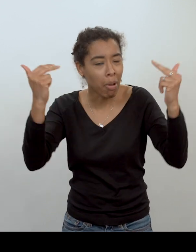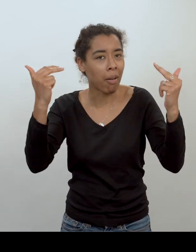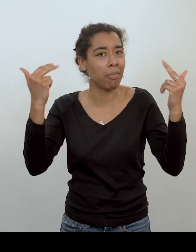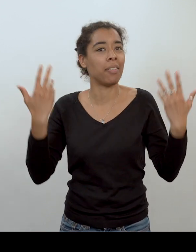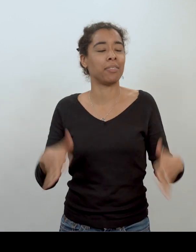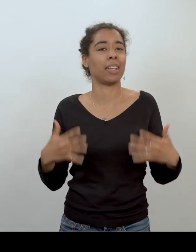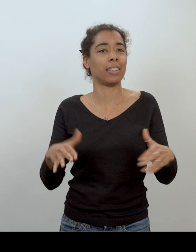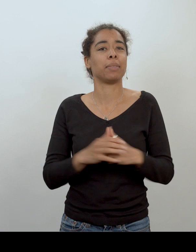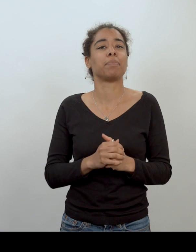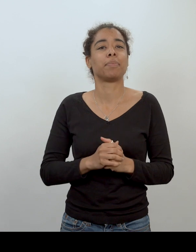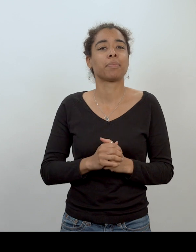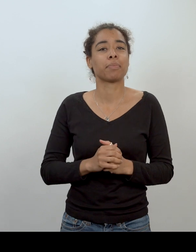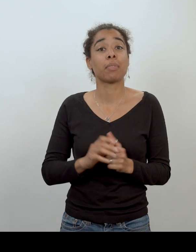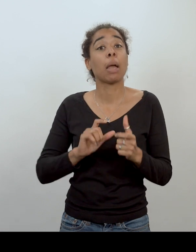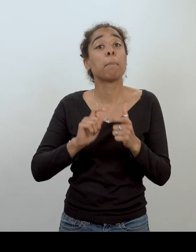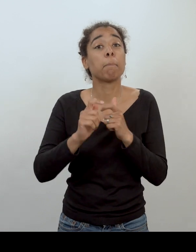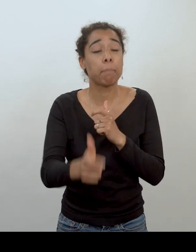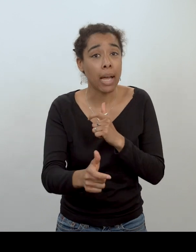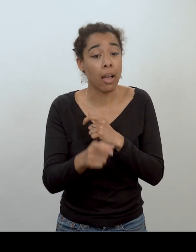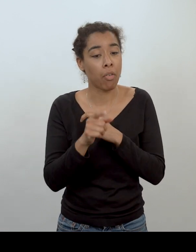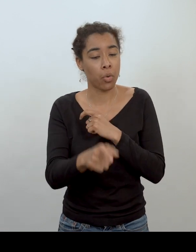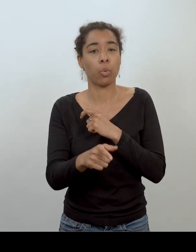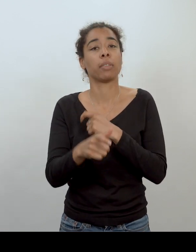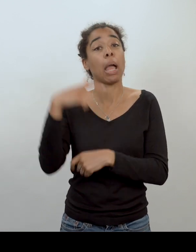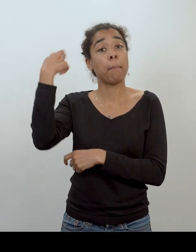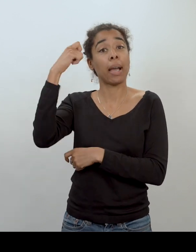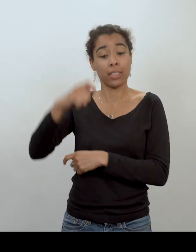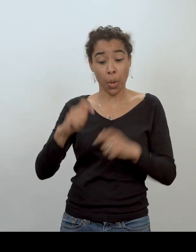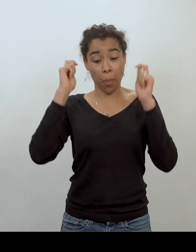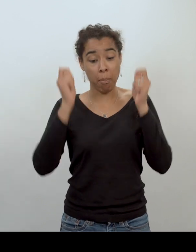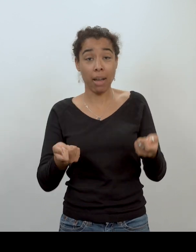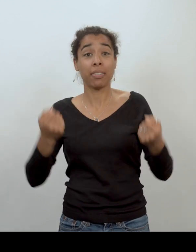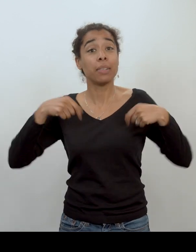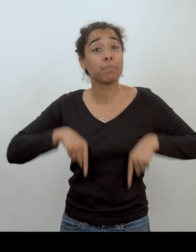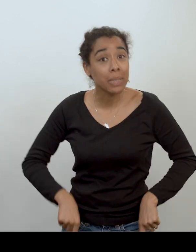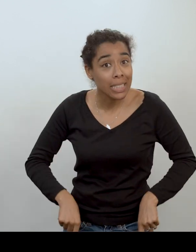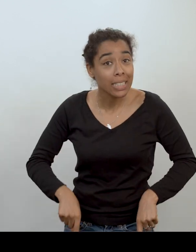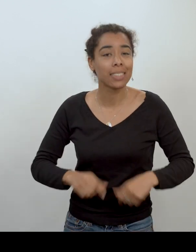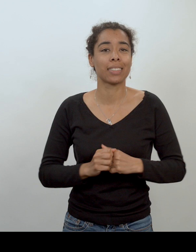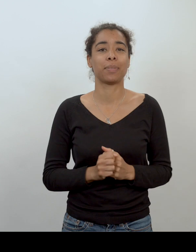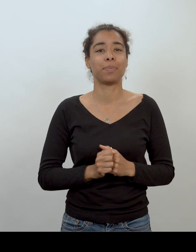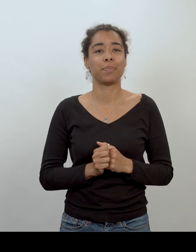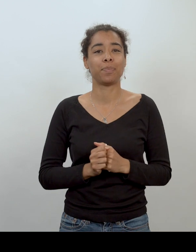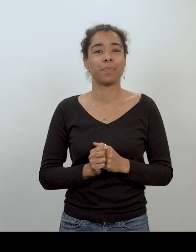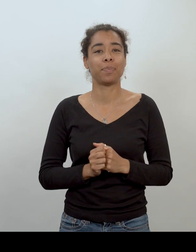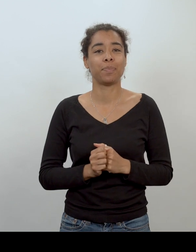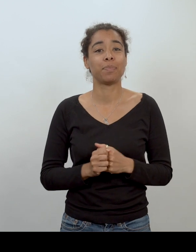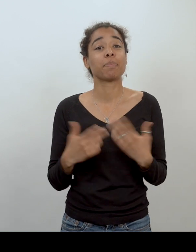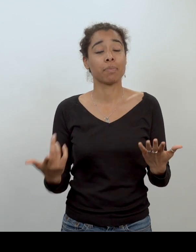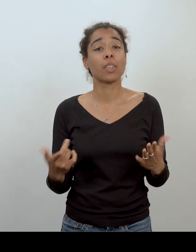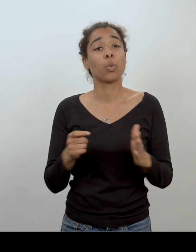de brillantes études. Puis, quelques années plus tard, fut nommé ministre par le président de la